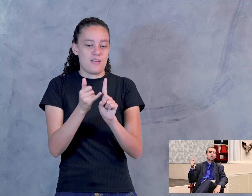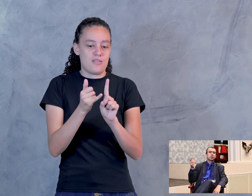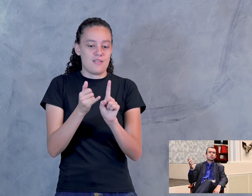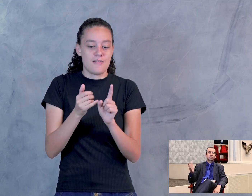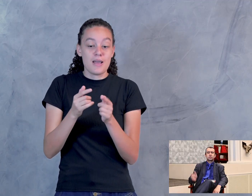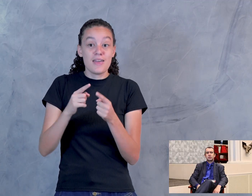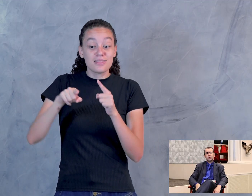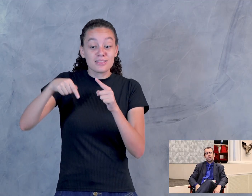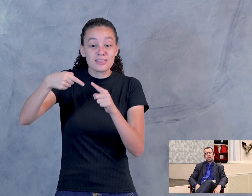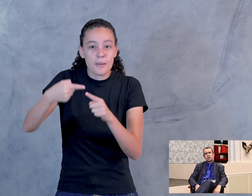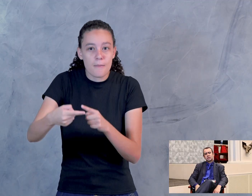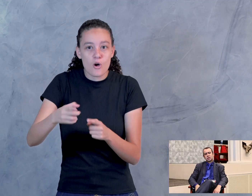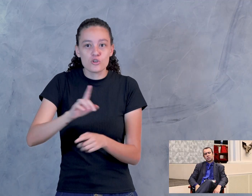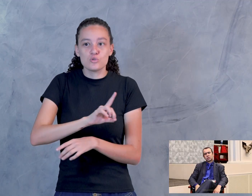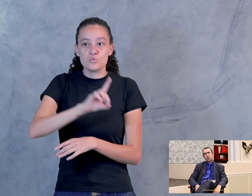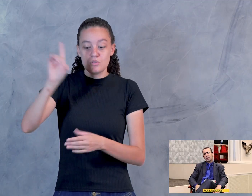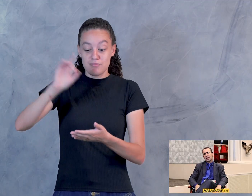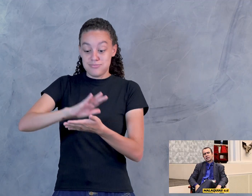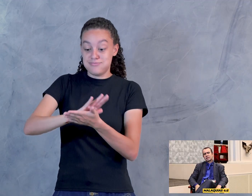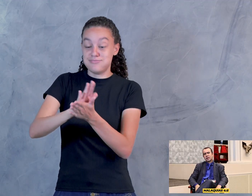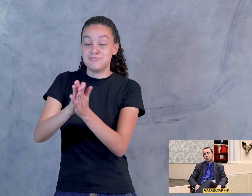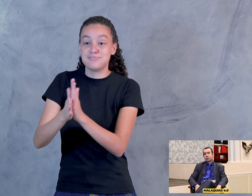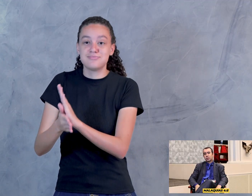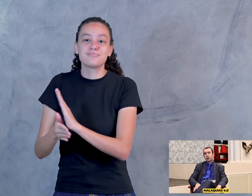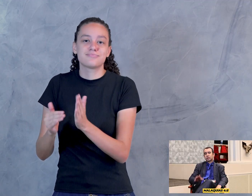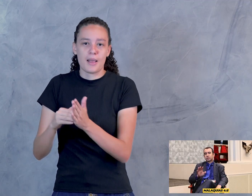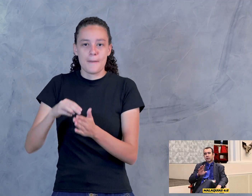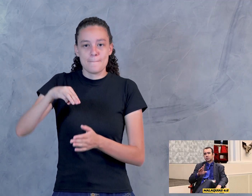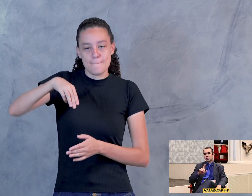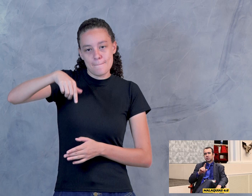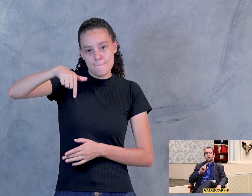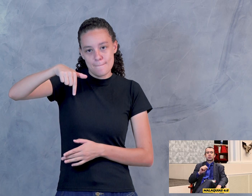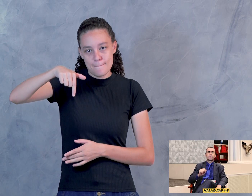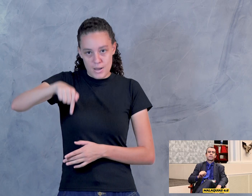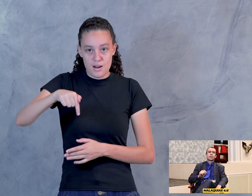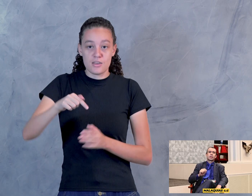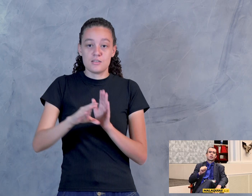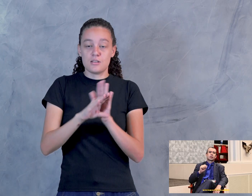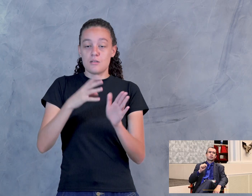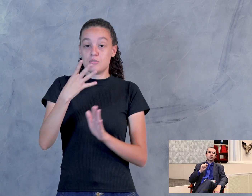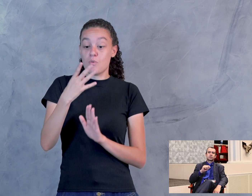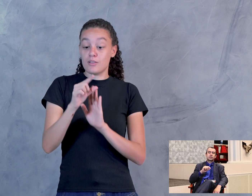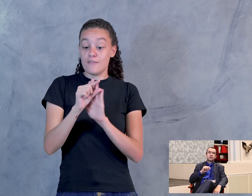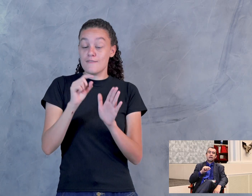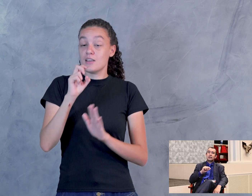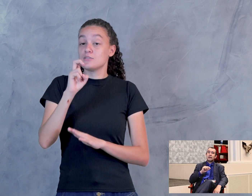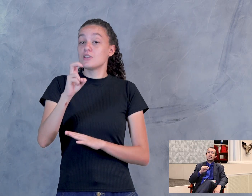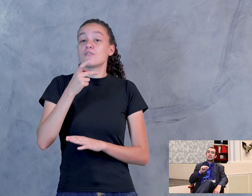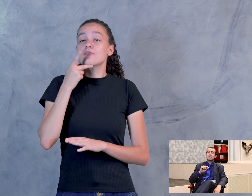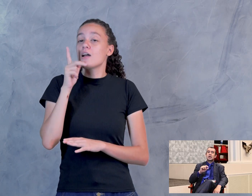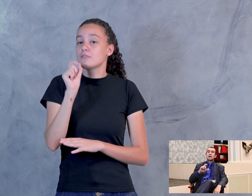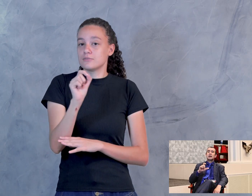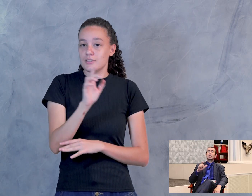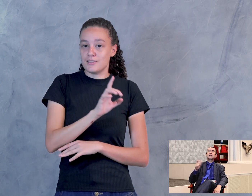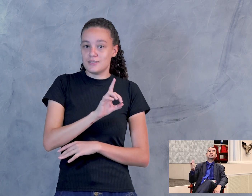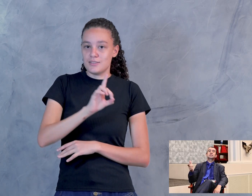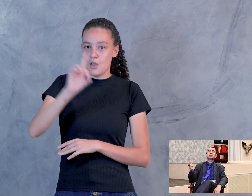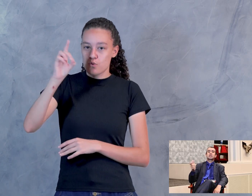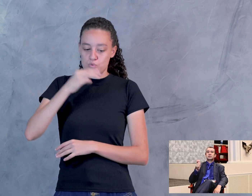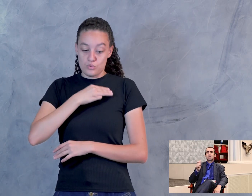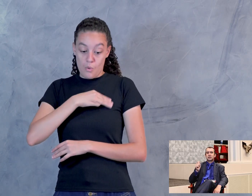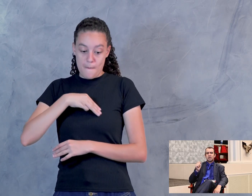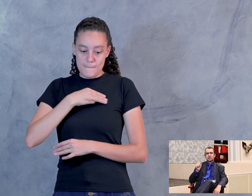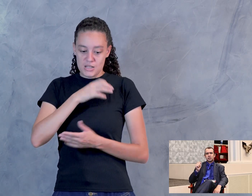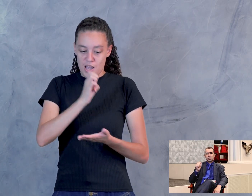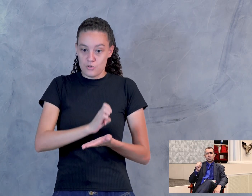e terrível dia do Senhor, de acordo com Malaquias, capítulo 4, verso 5. Deus enviaria Elias